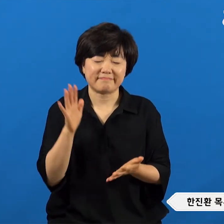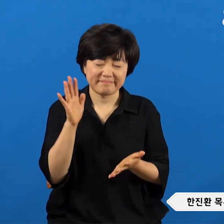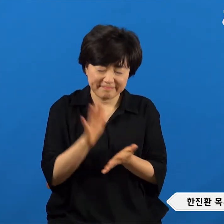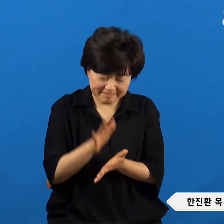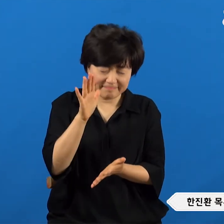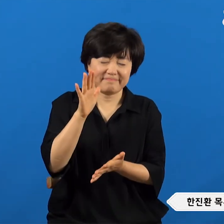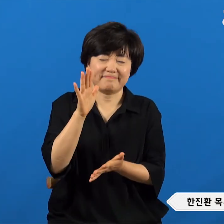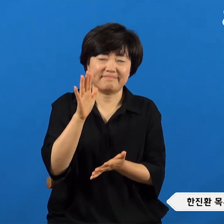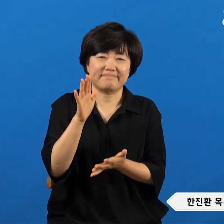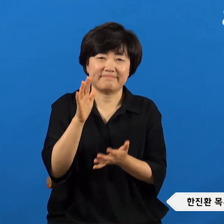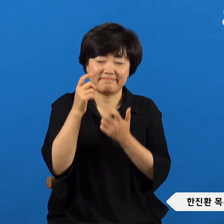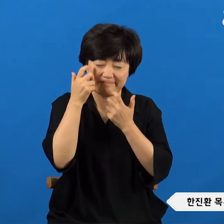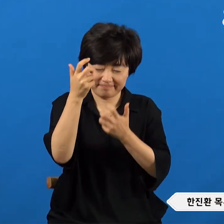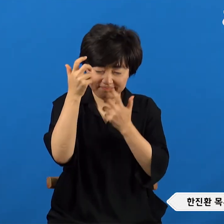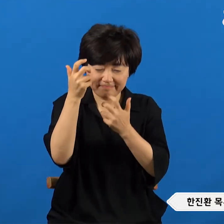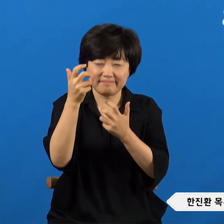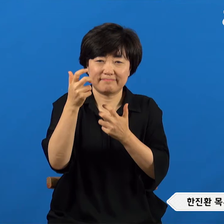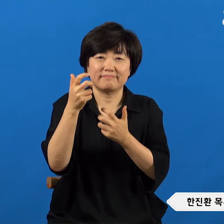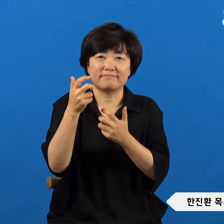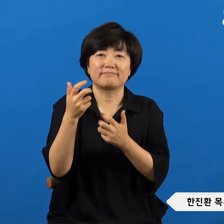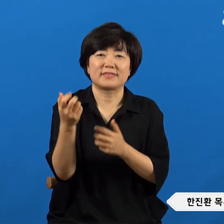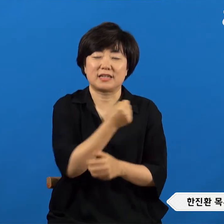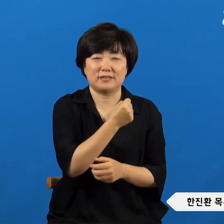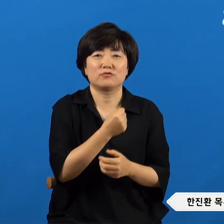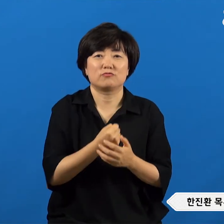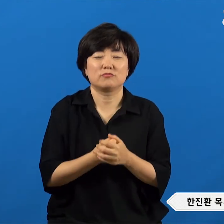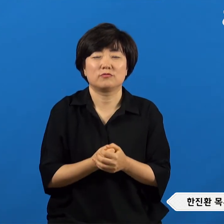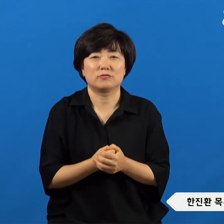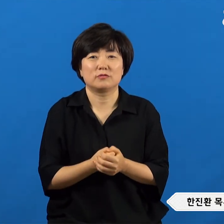열정의 불꽃을 다시금 일으켜야 합니다.